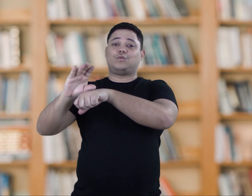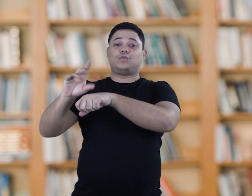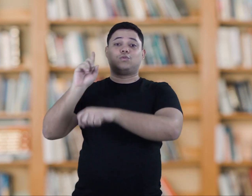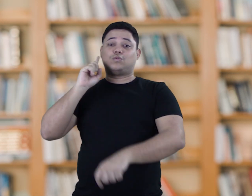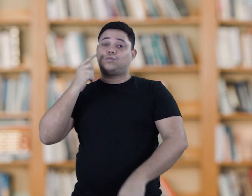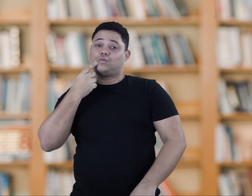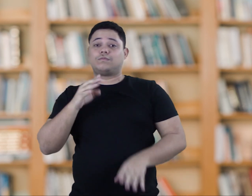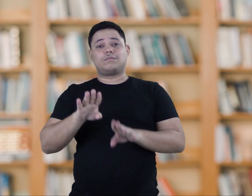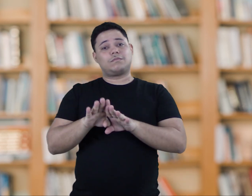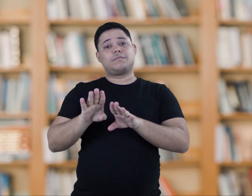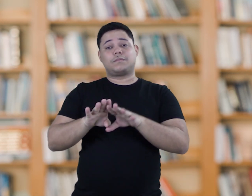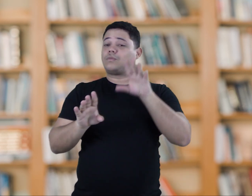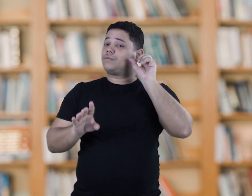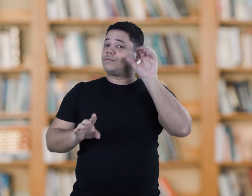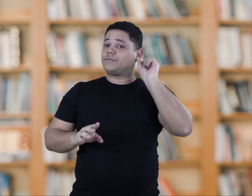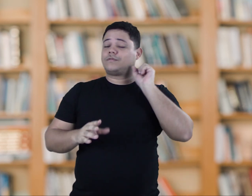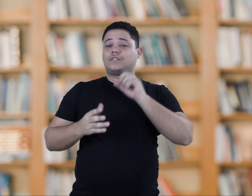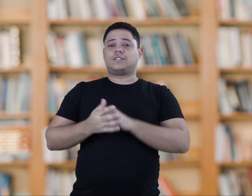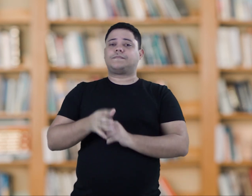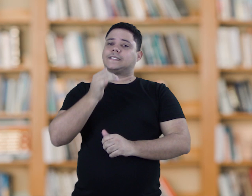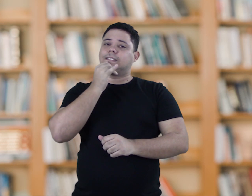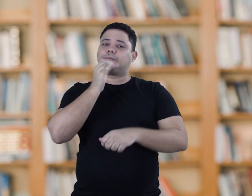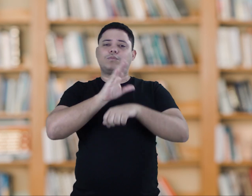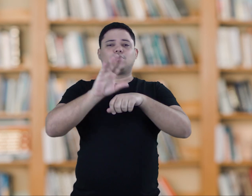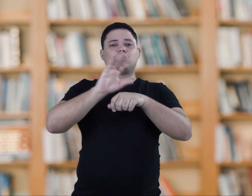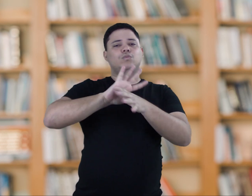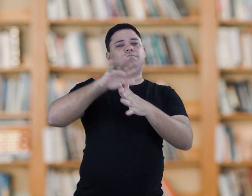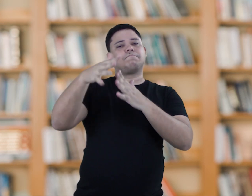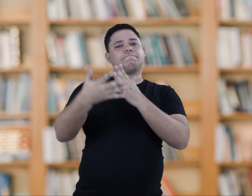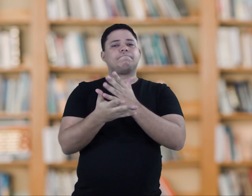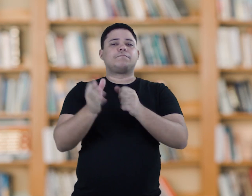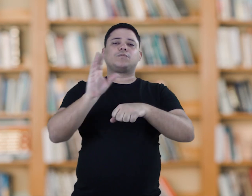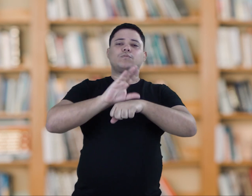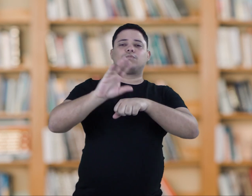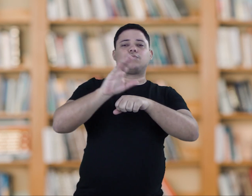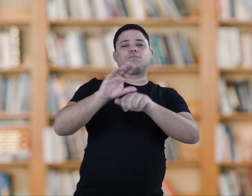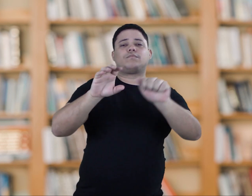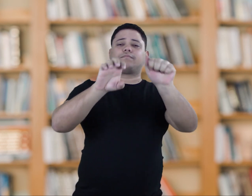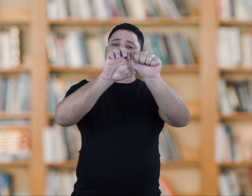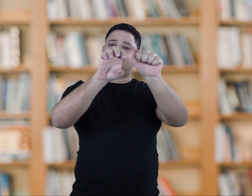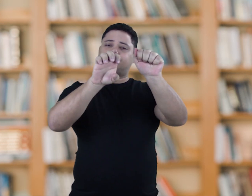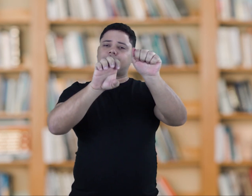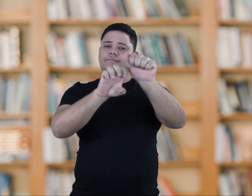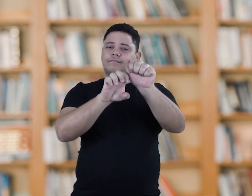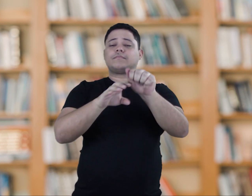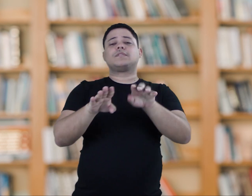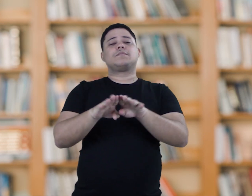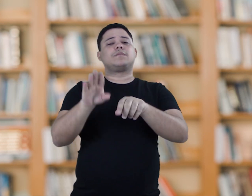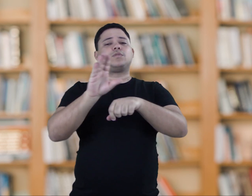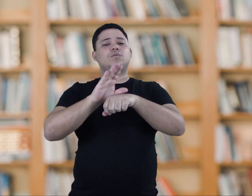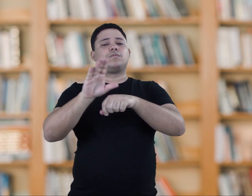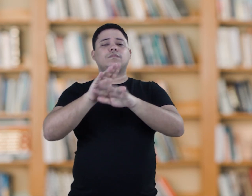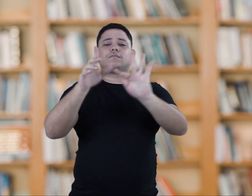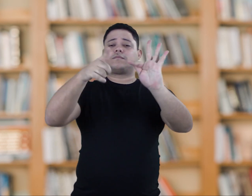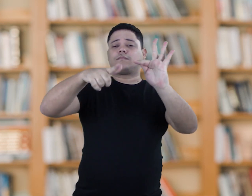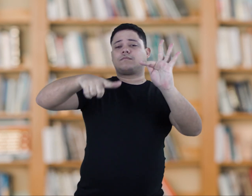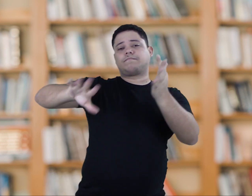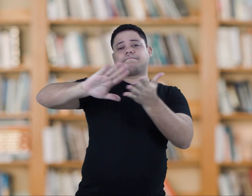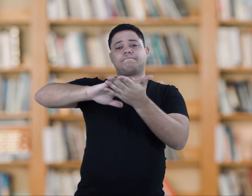cursos para surdos e ouvintes, como de Libras, atendimento educacional especializado, formação continuada